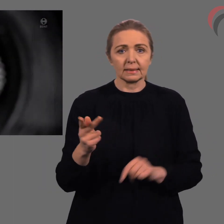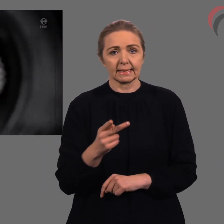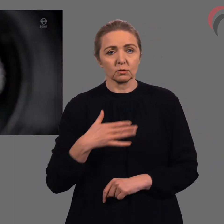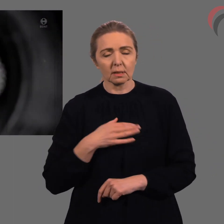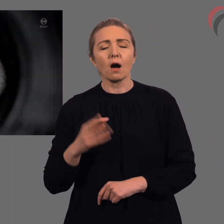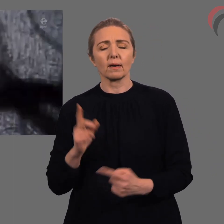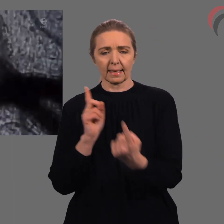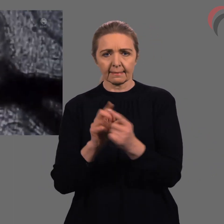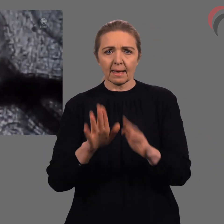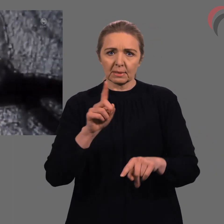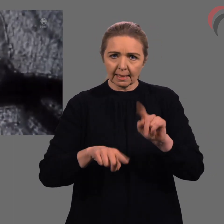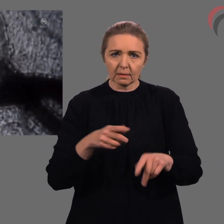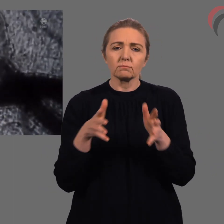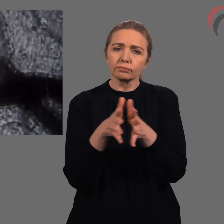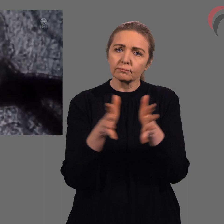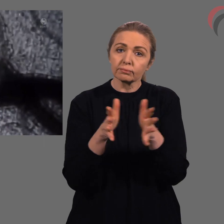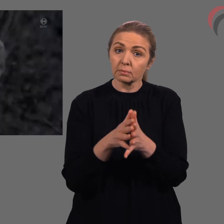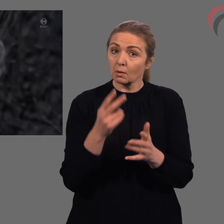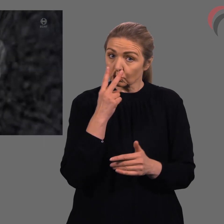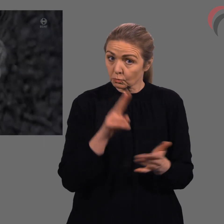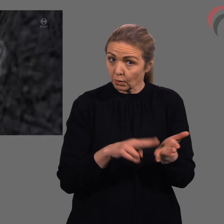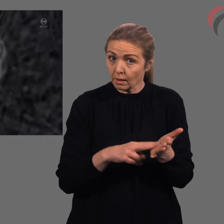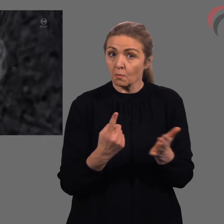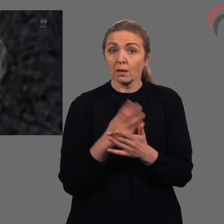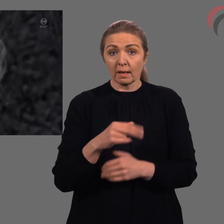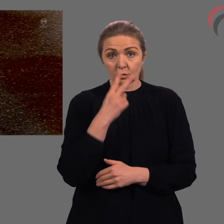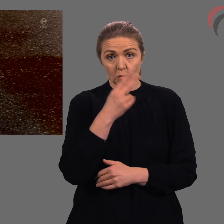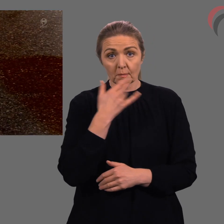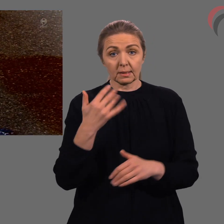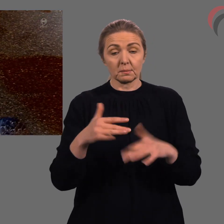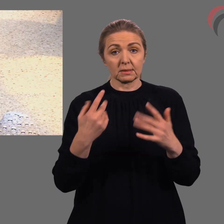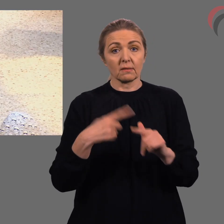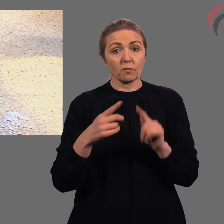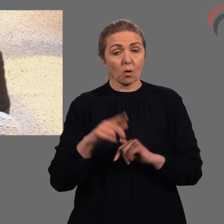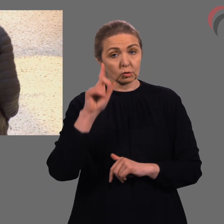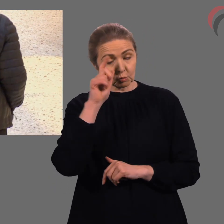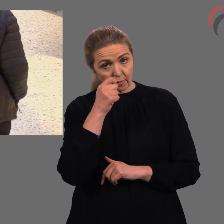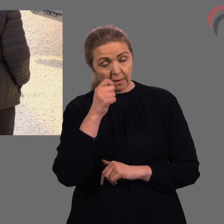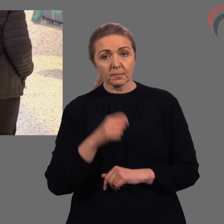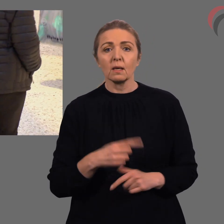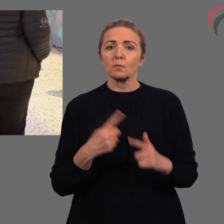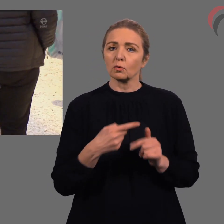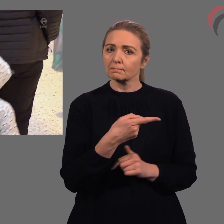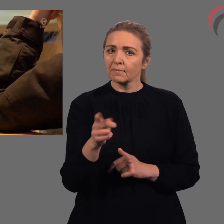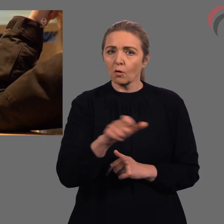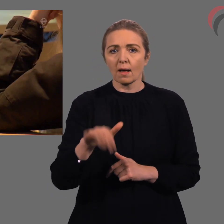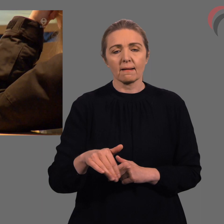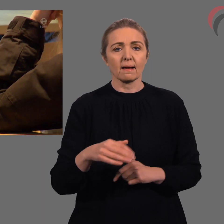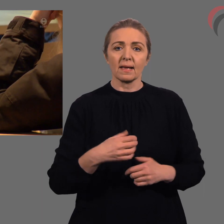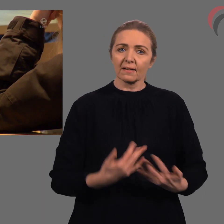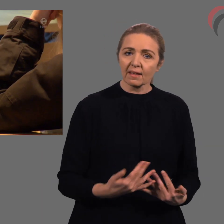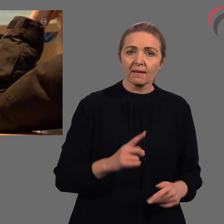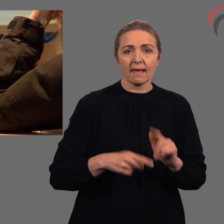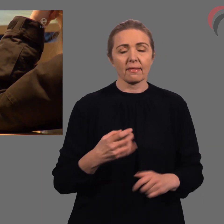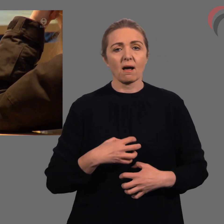að ræða það við heimilislækni sinn hvort tilefni sé að rannsaka svefnin. Einnig þau sem glíma við geðrænan vanda á borðið